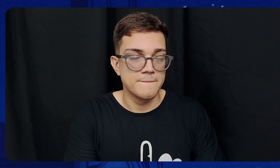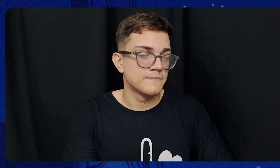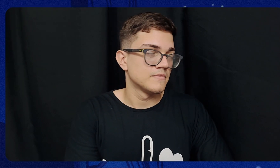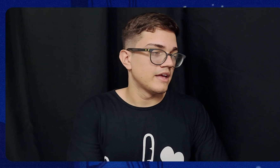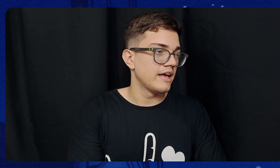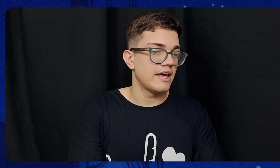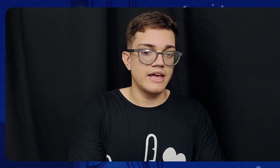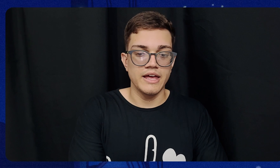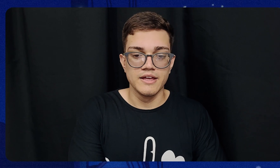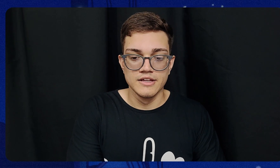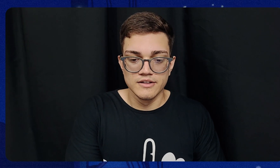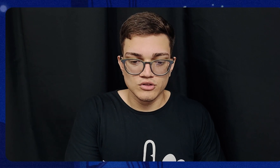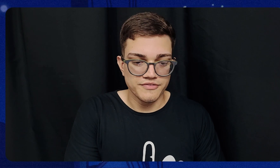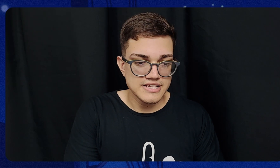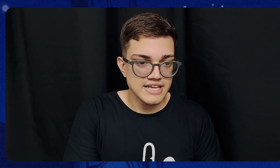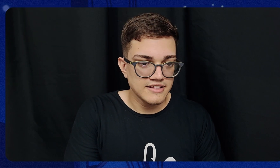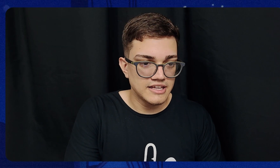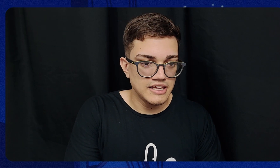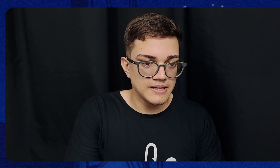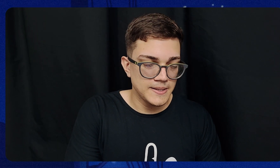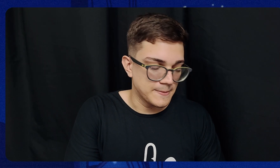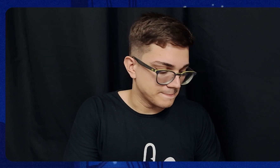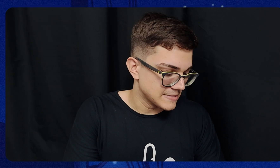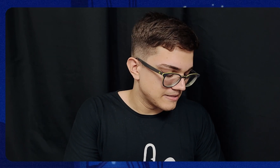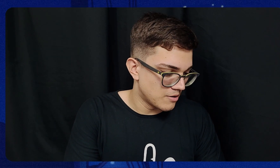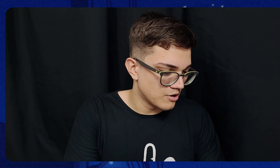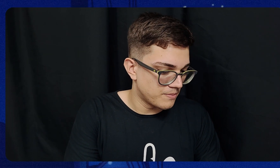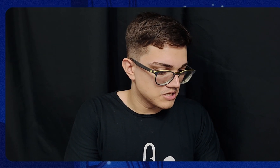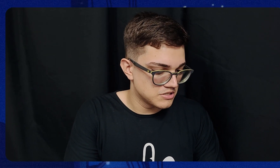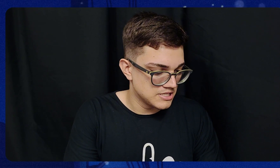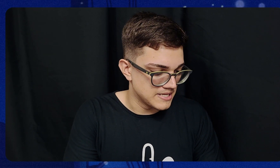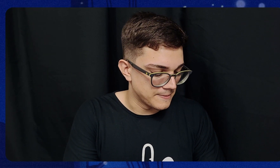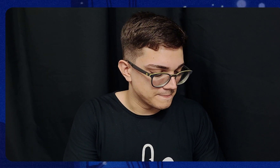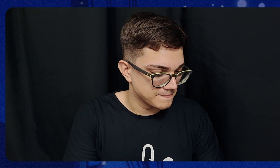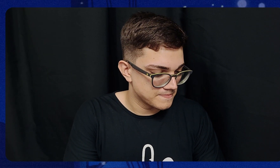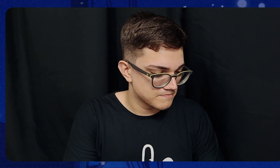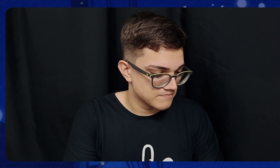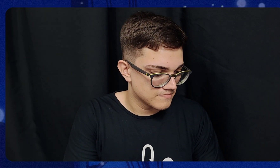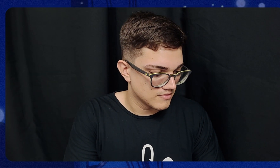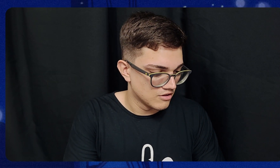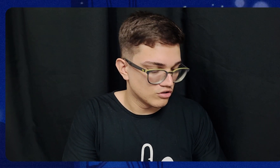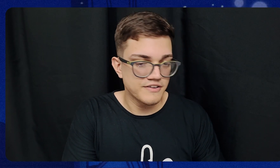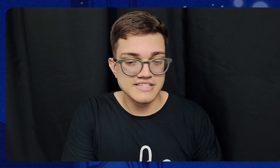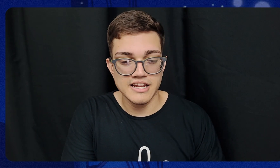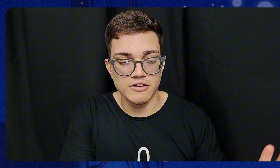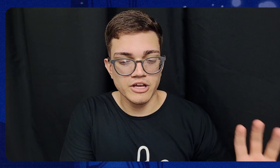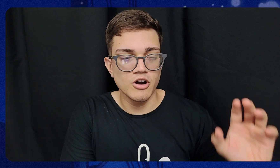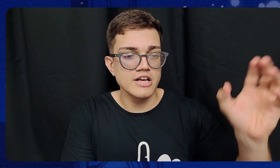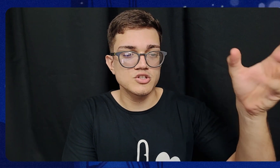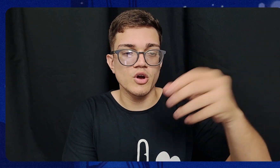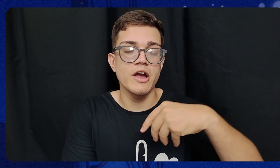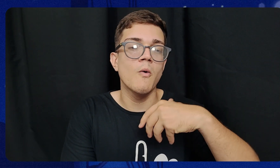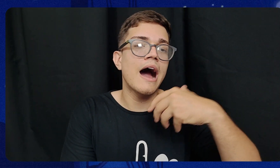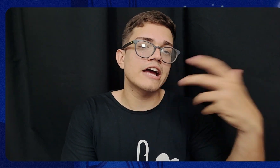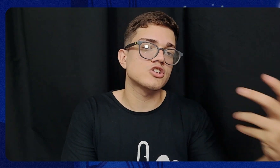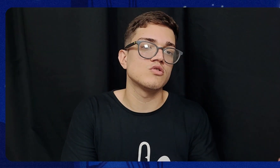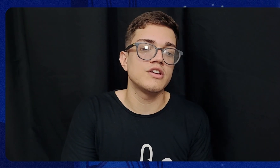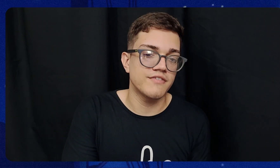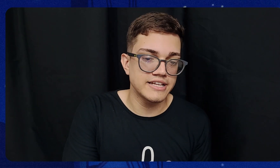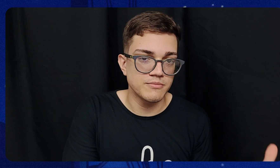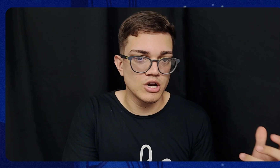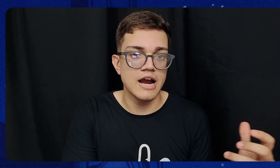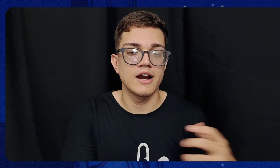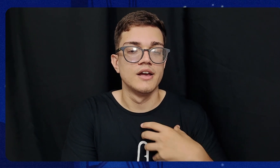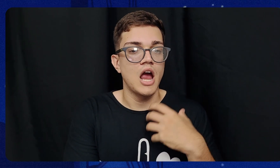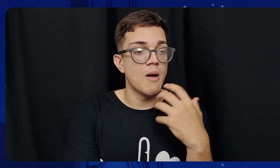ó, tô fazendo aqui, como que eu posso dizer? Tô fazendo aqui um negócio, eu acho que